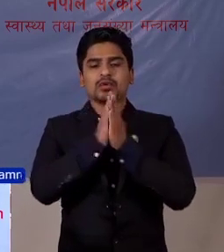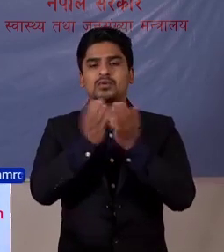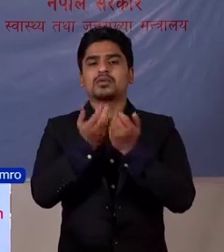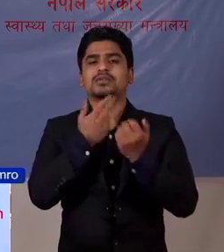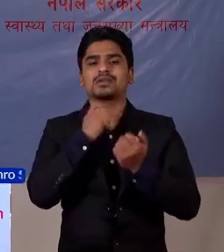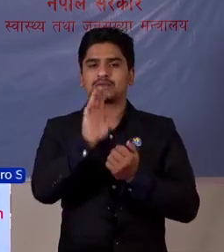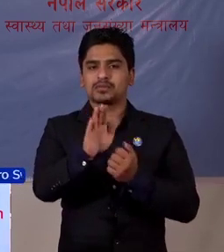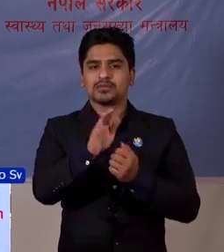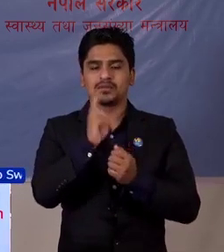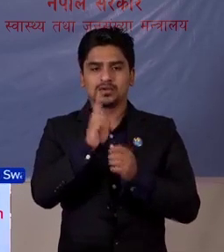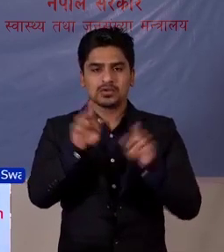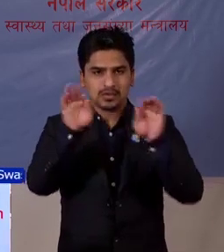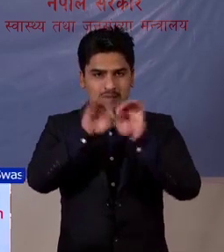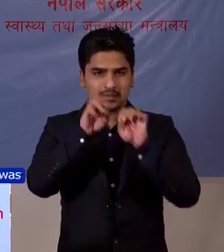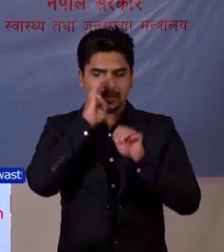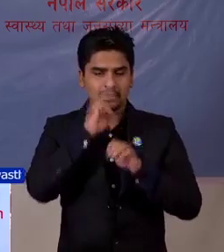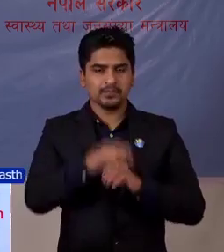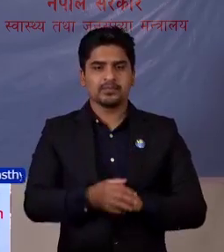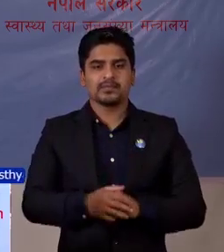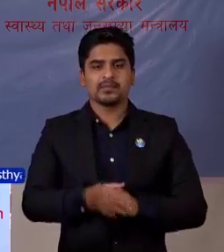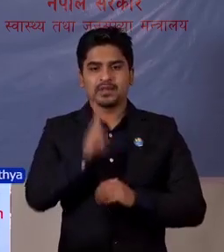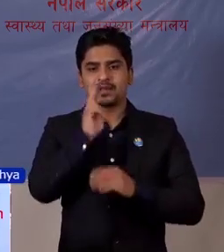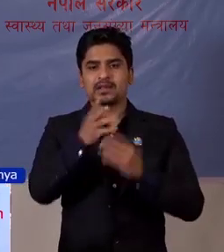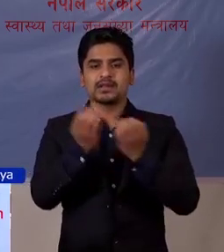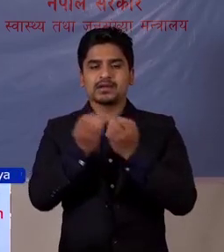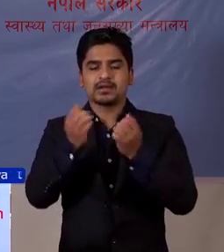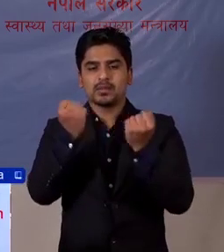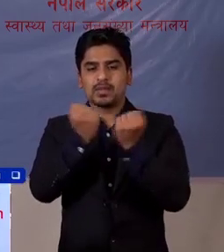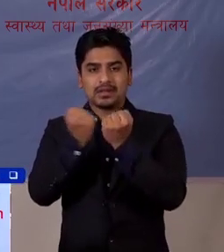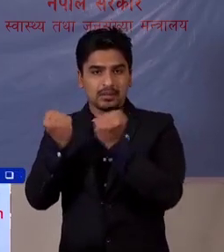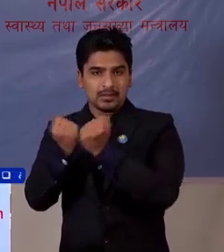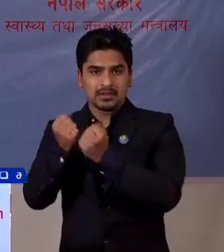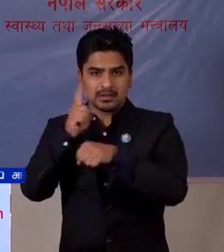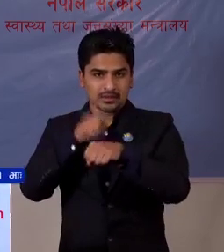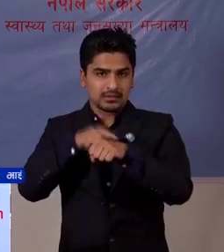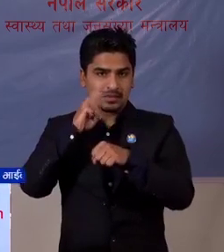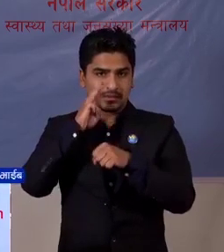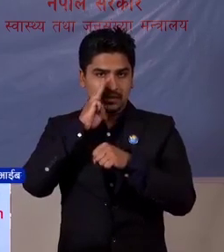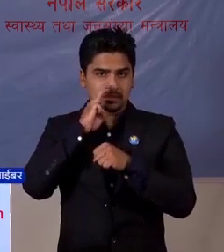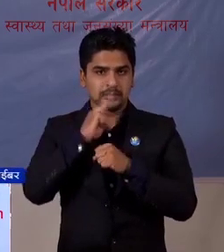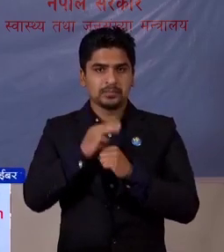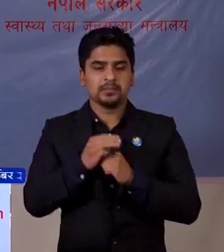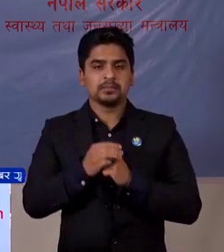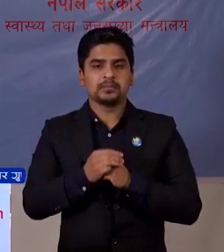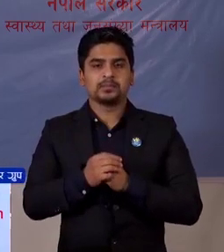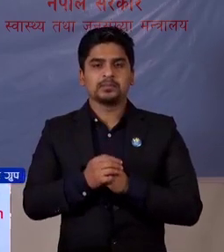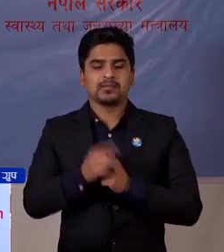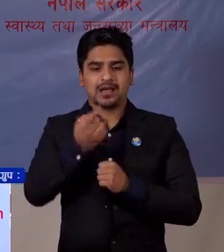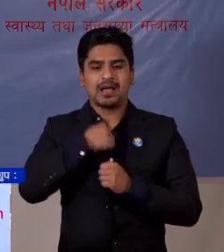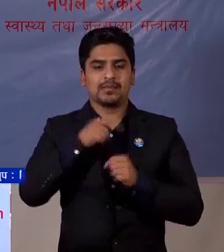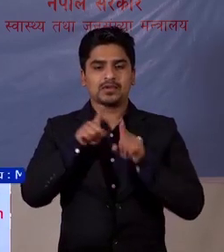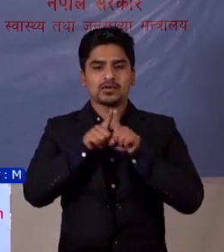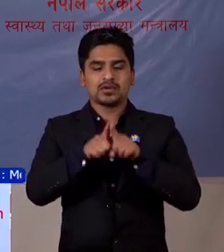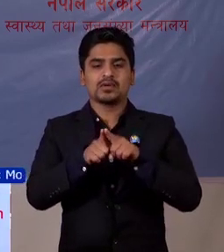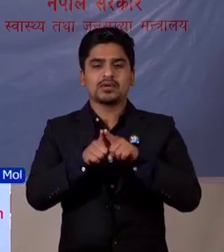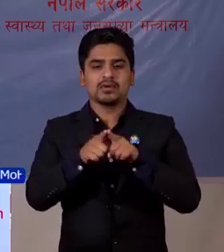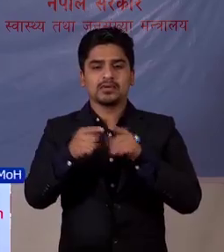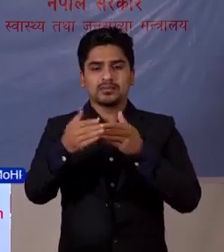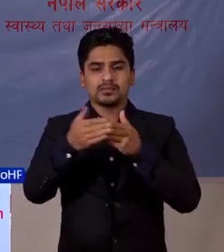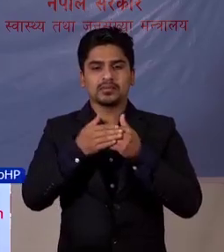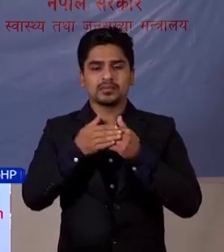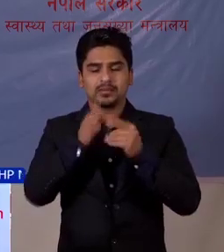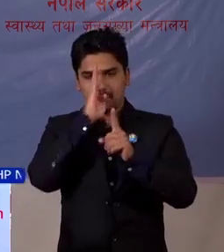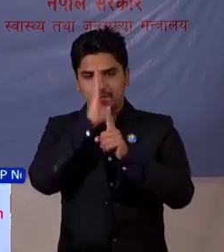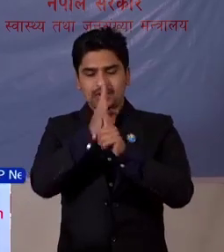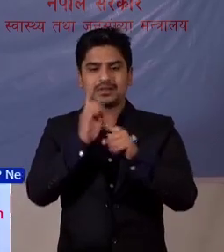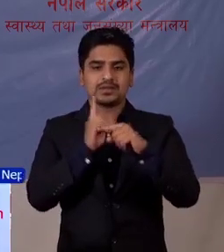पनि गर्न चाहन्छौँ यो सम्बन्धमा। त्यसै गरी यो लकडाउनको समयमा हामीसँग जोडिने प्रत्यक्ष